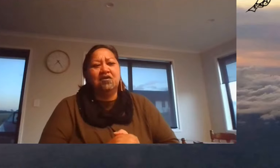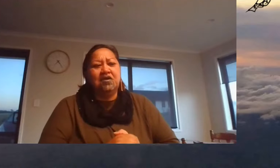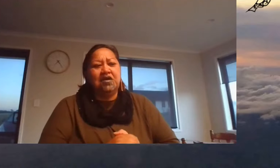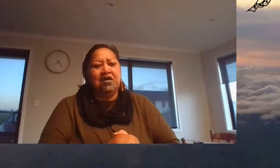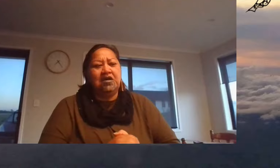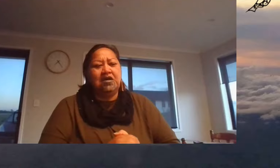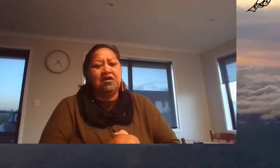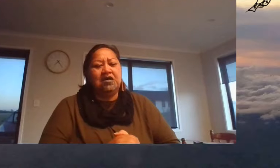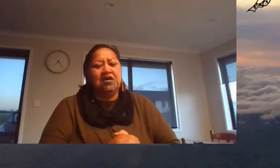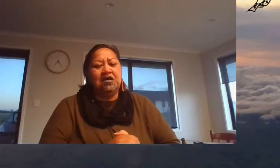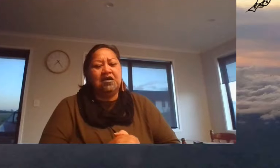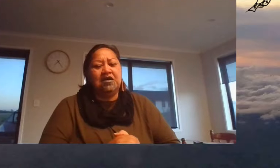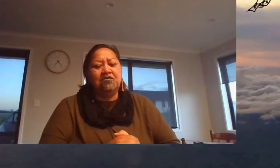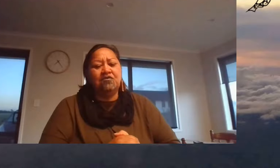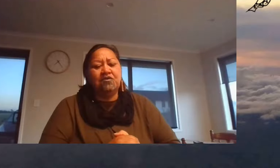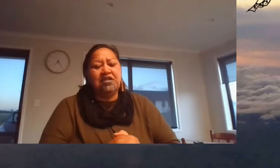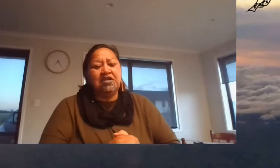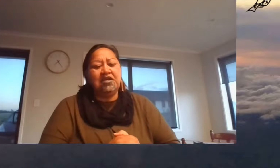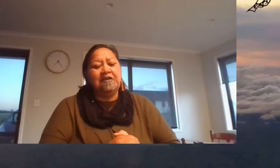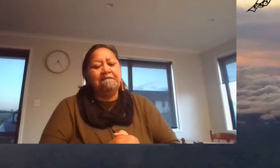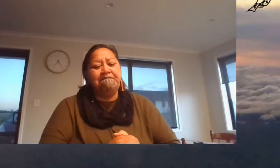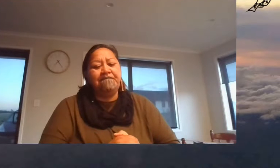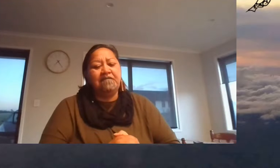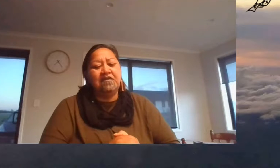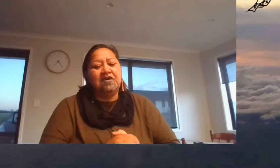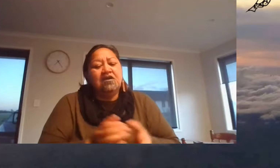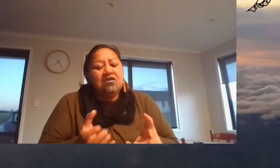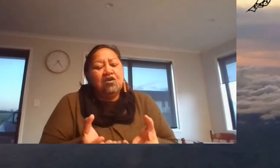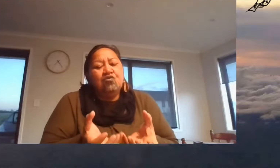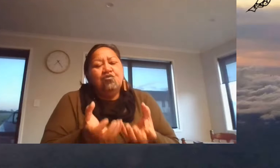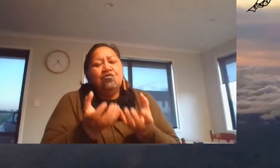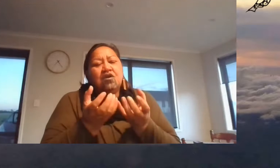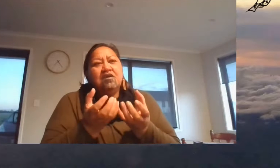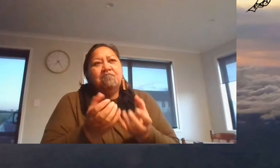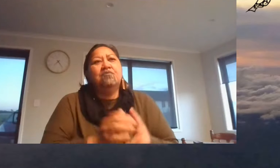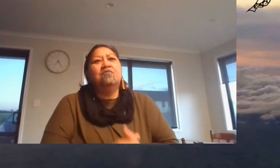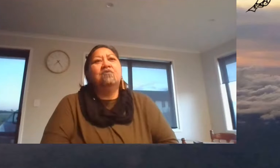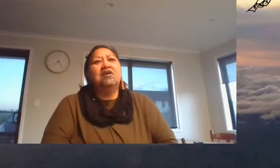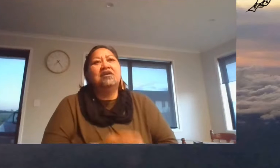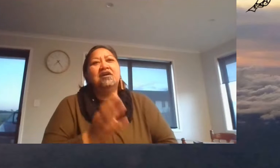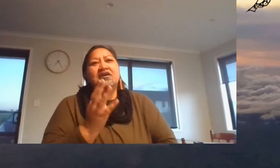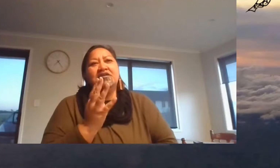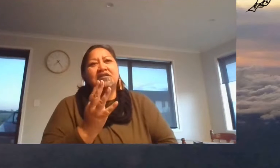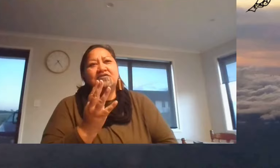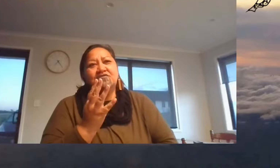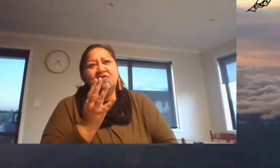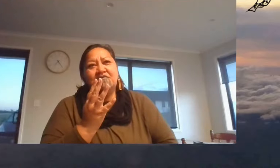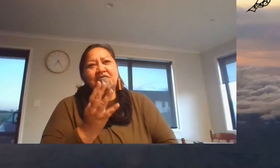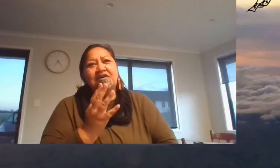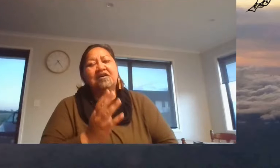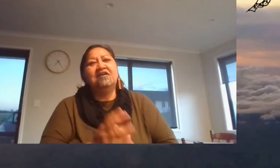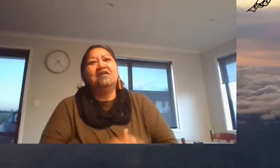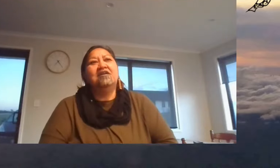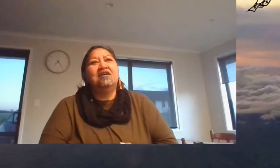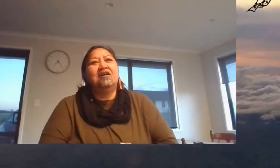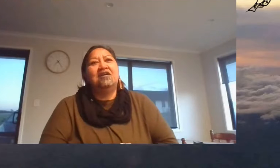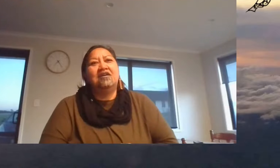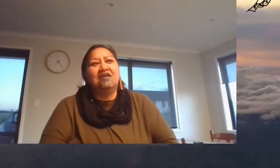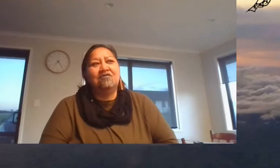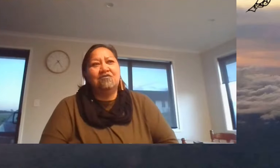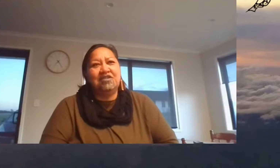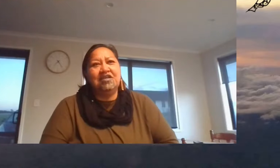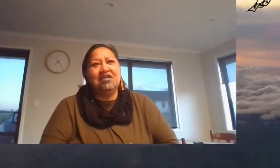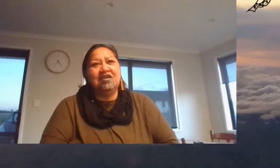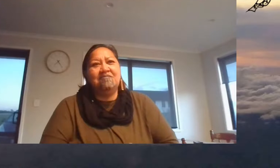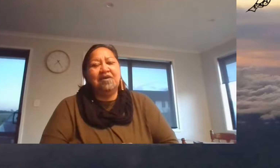tuatoru, rā ko te ū kaipo. Nā I te tuawhā,